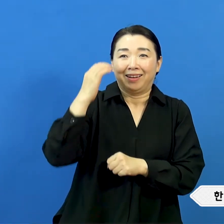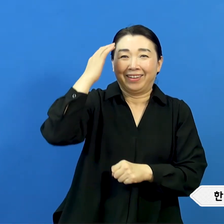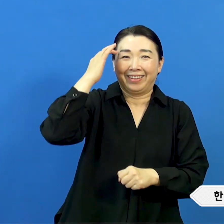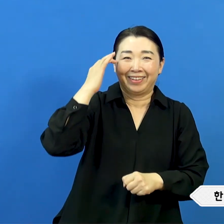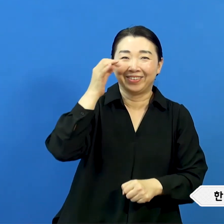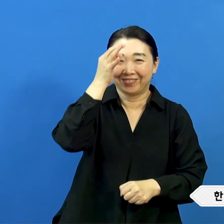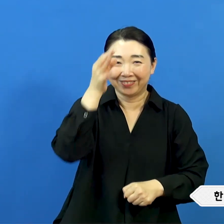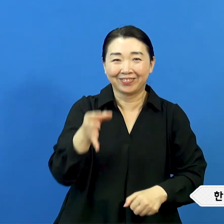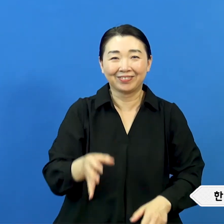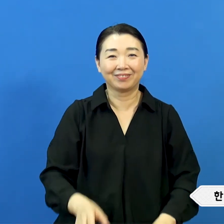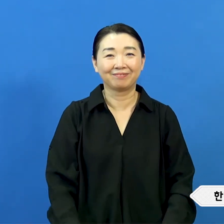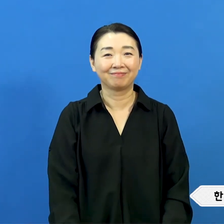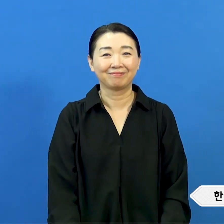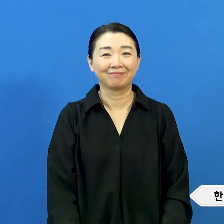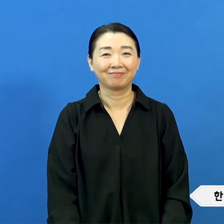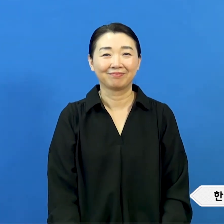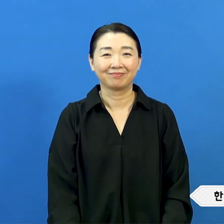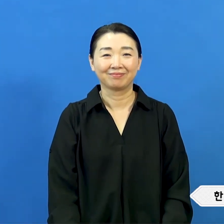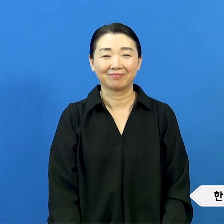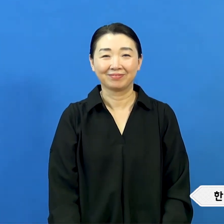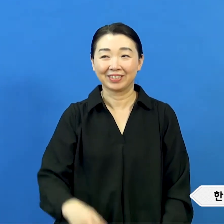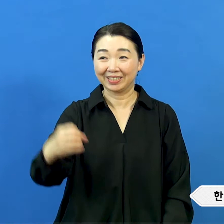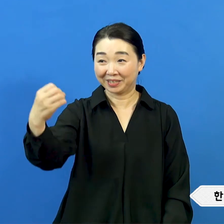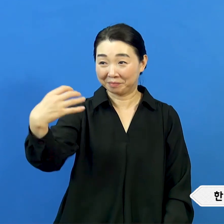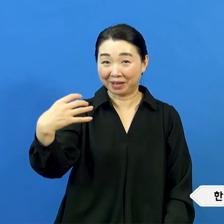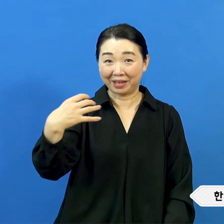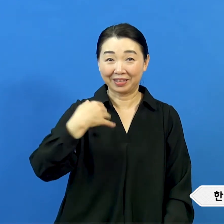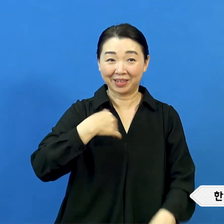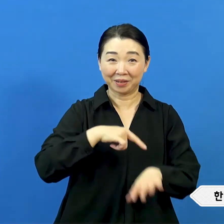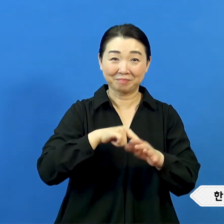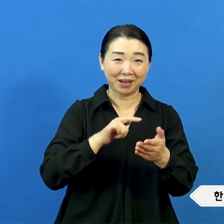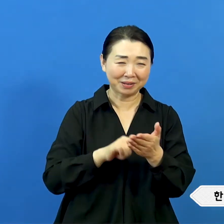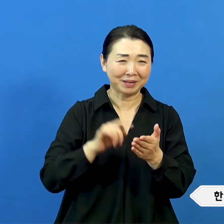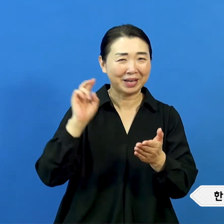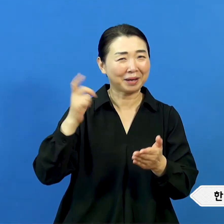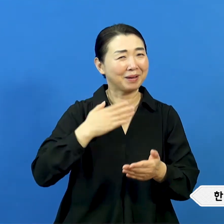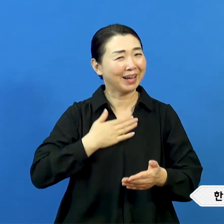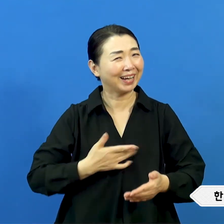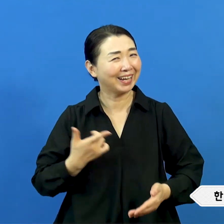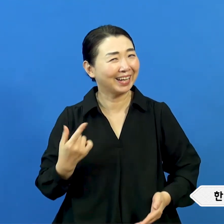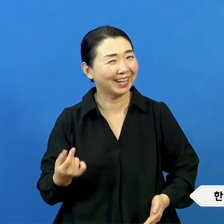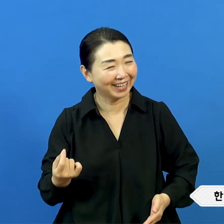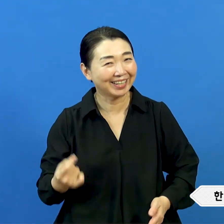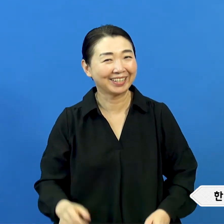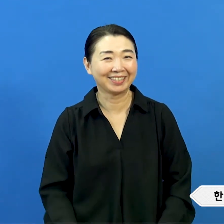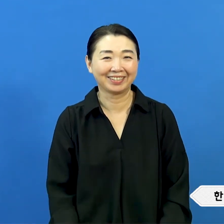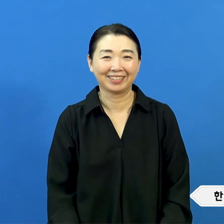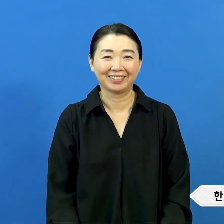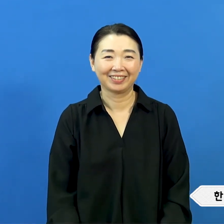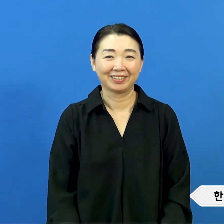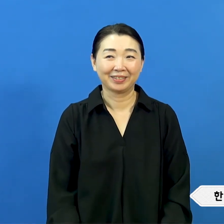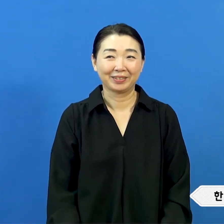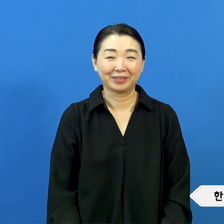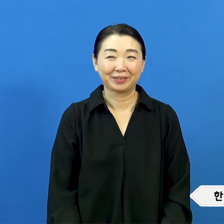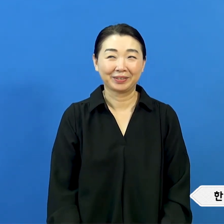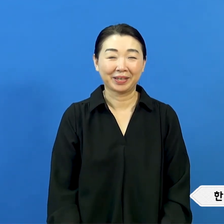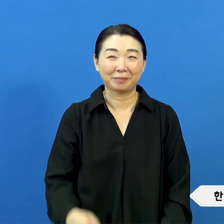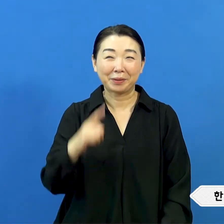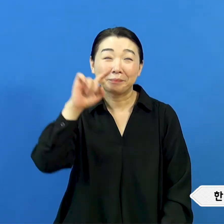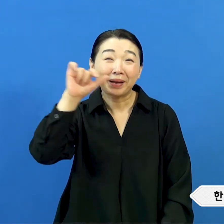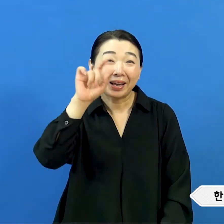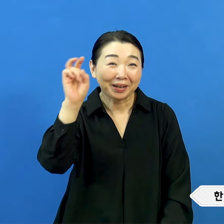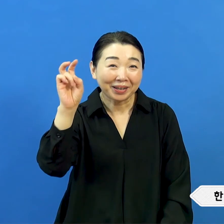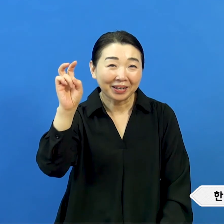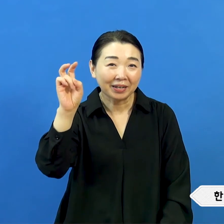미안했습니다. 그분이 제 마음을 아마 아는 듯이 눈치를 챘겠죠.